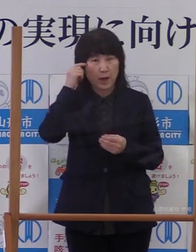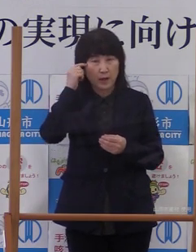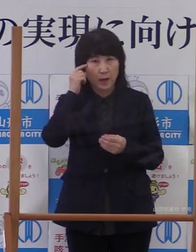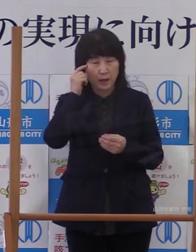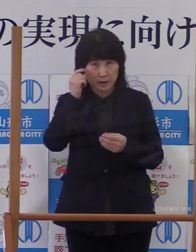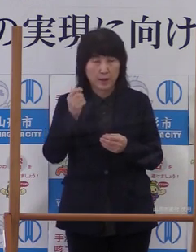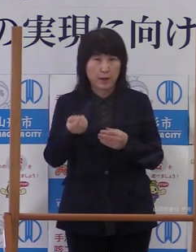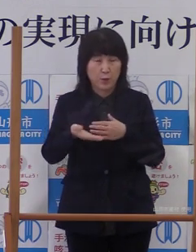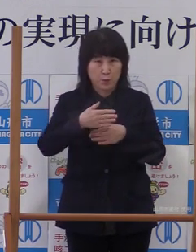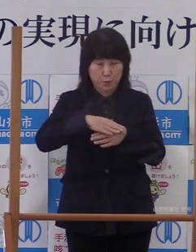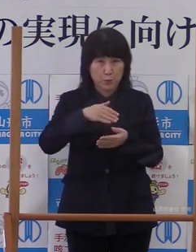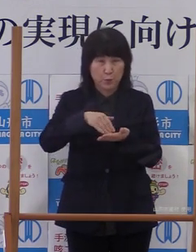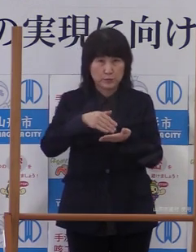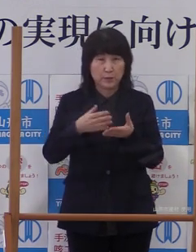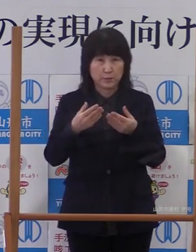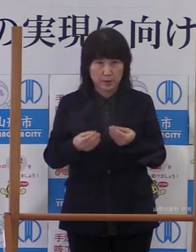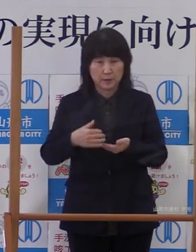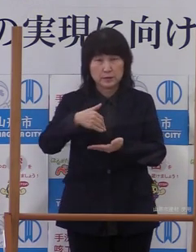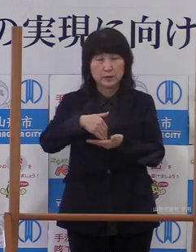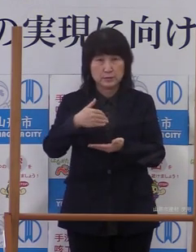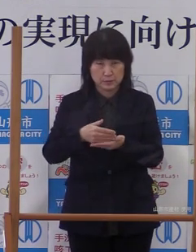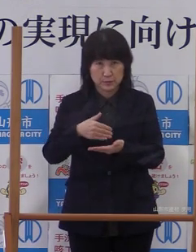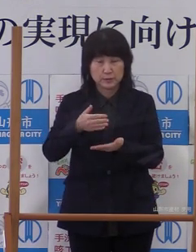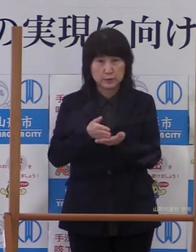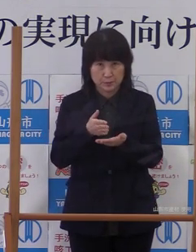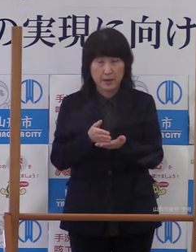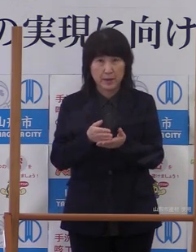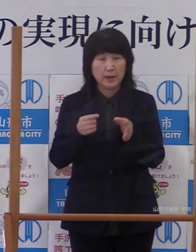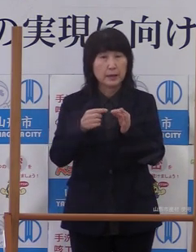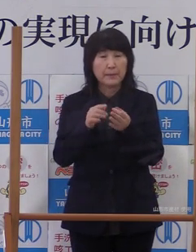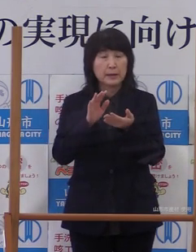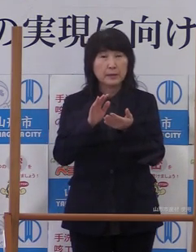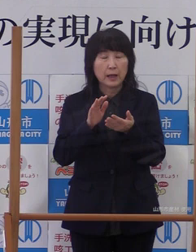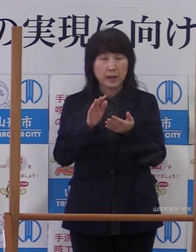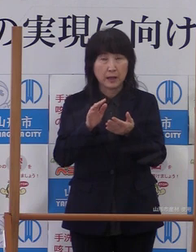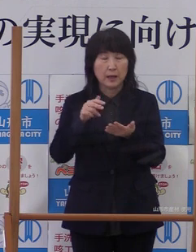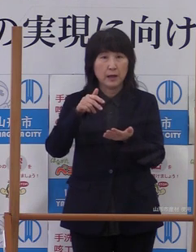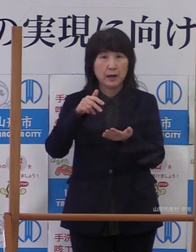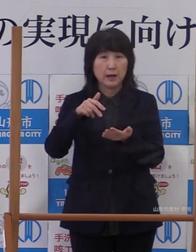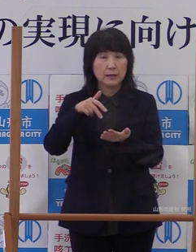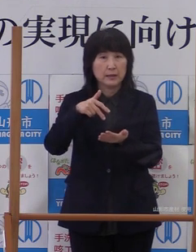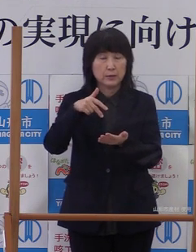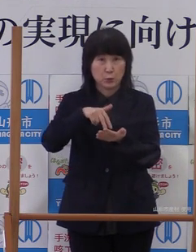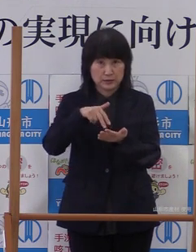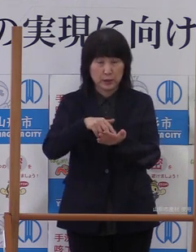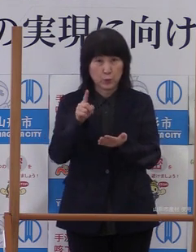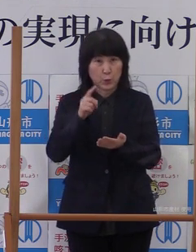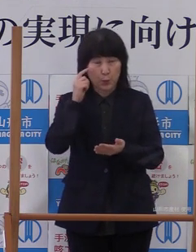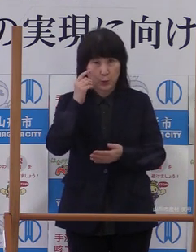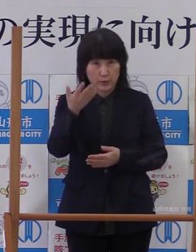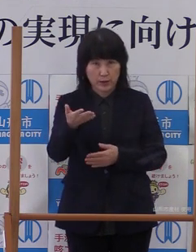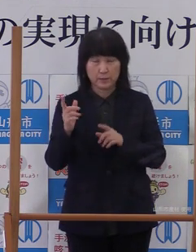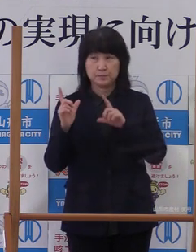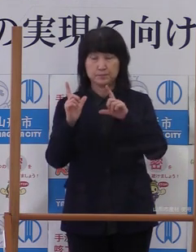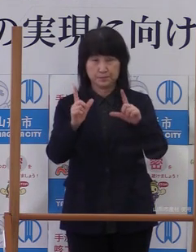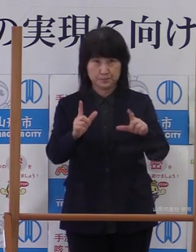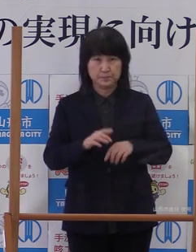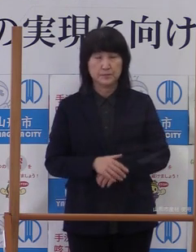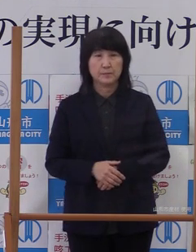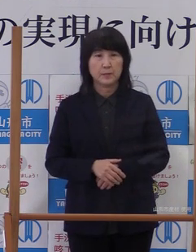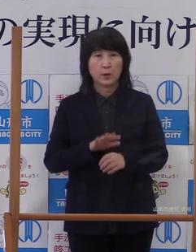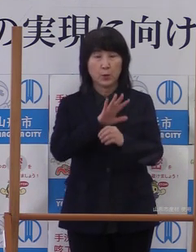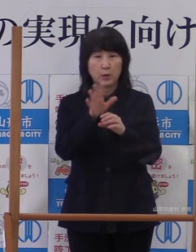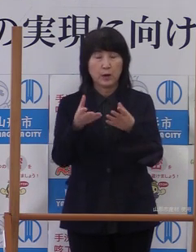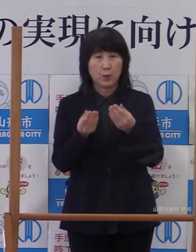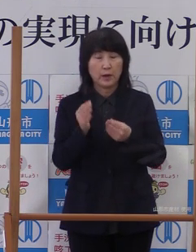アフターコロナの山形県というのをどのように見据えているのかというのを教えてください。 はい、一番そのアフターコロ